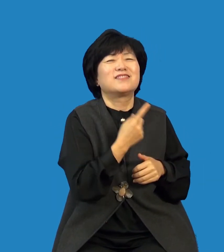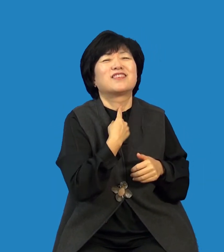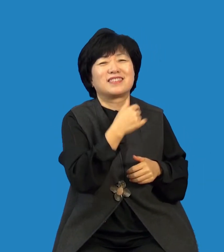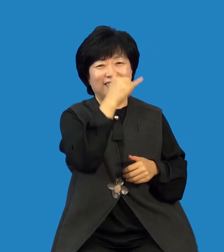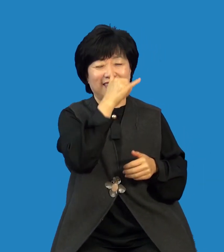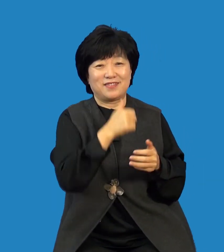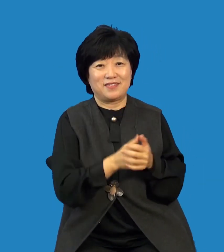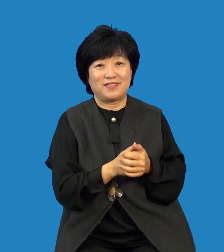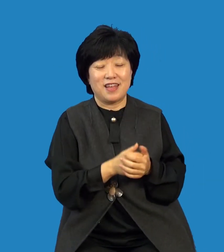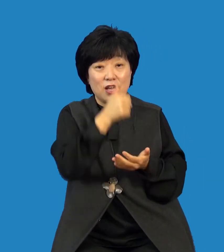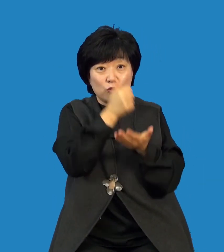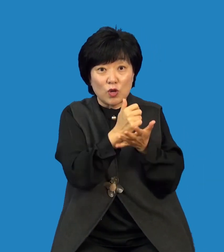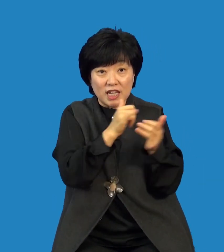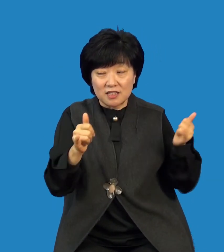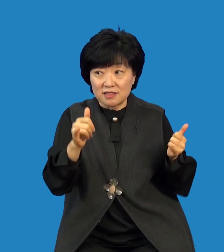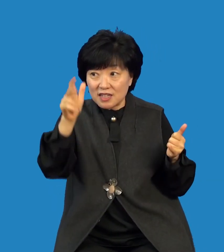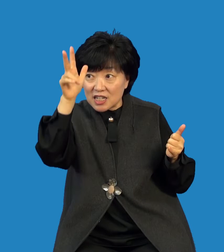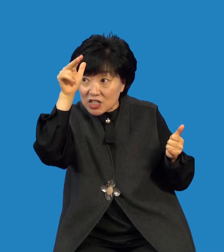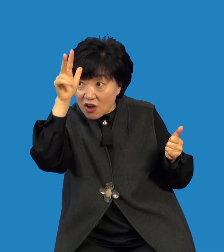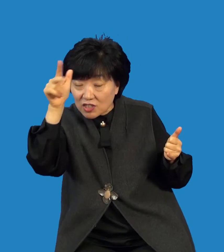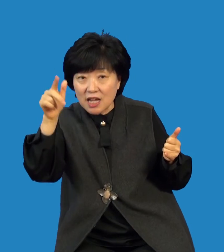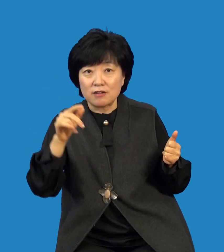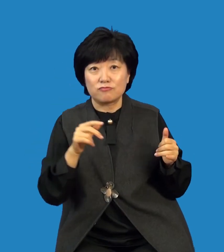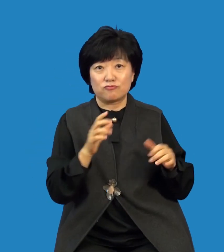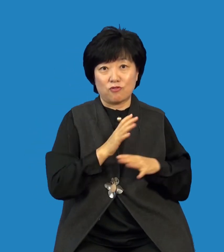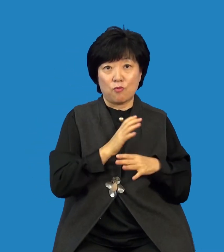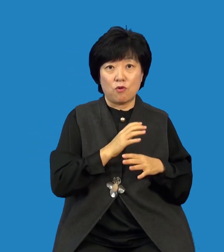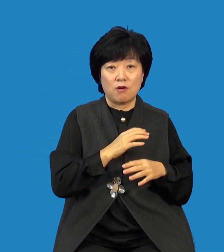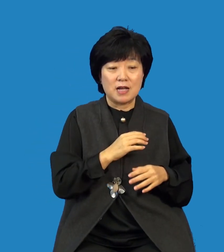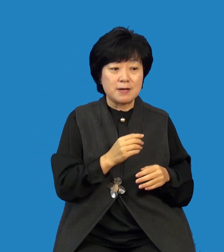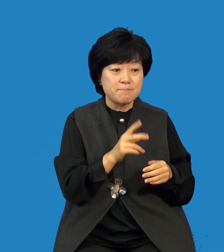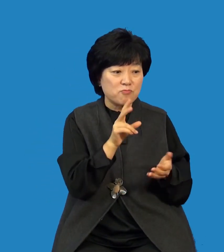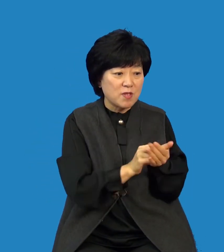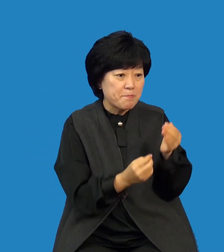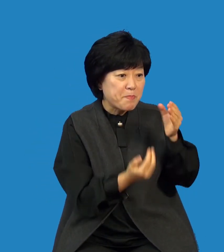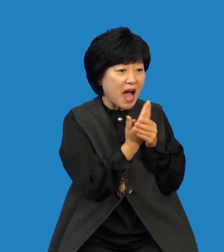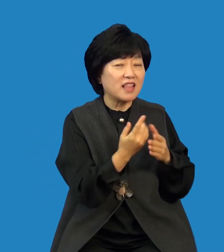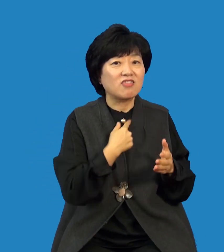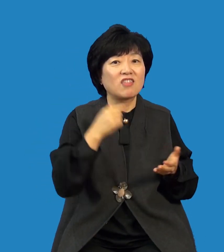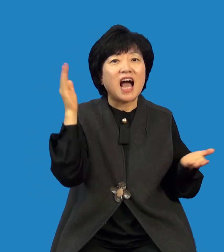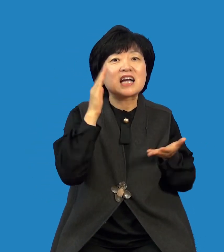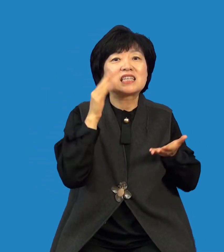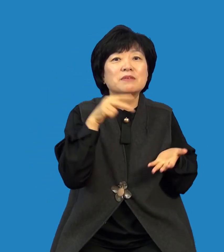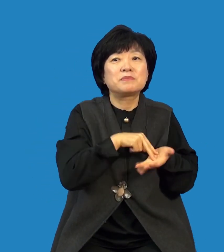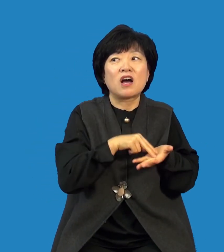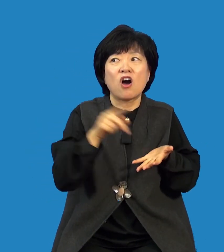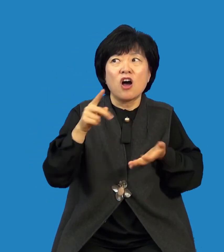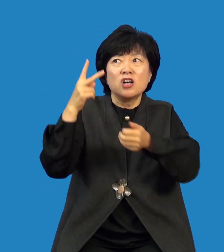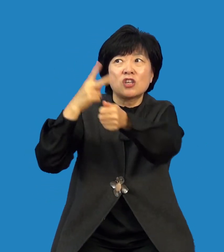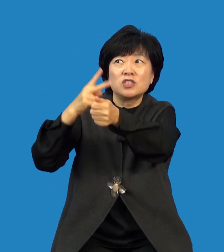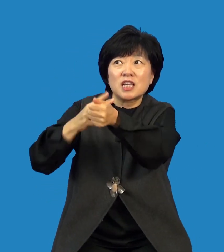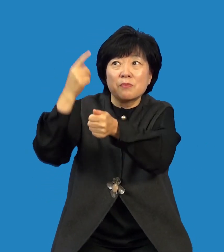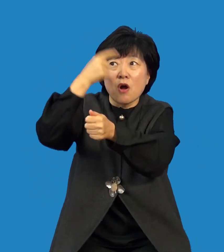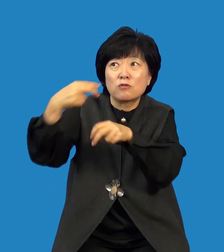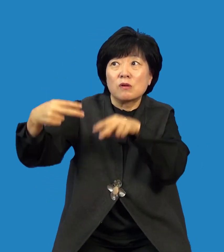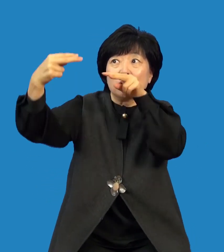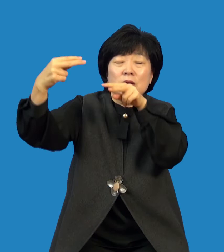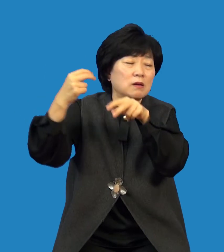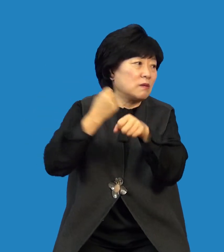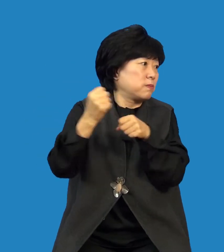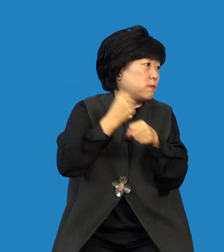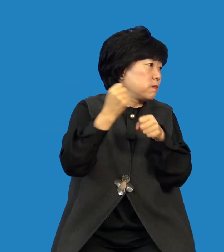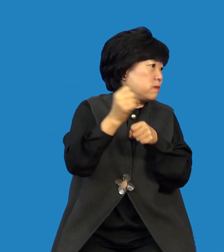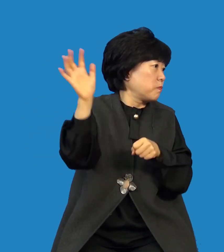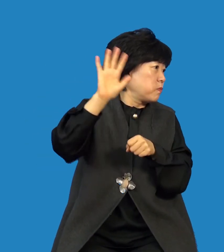경찰을 두려워하고 사고 친 학생들은 선생님을 두려워하죠. 그렇듯이 이 모든 죄는 하나님을 두려워하게 해요. 이게 죄의